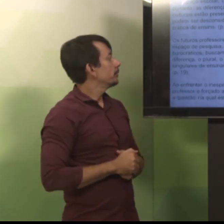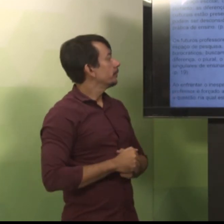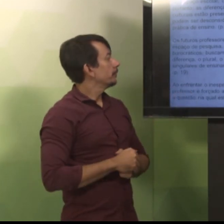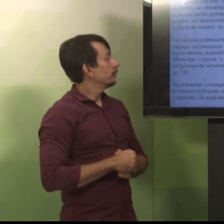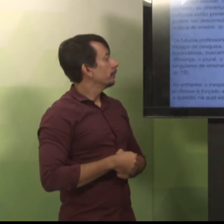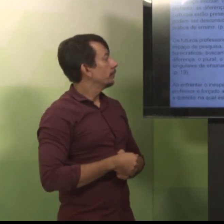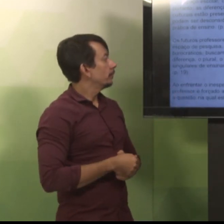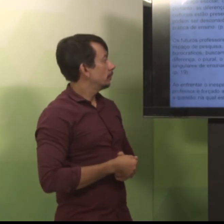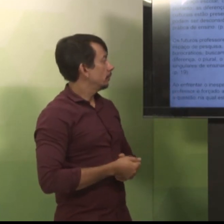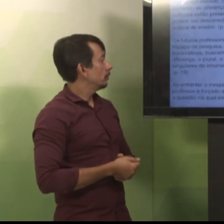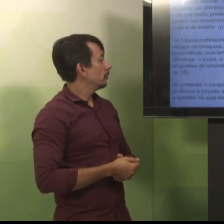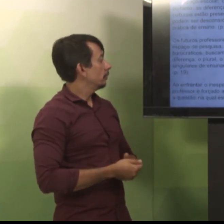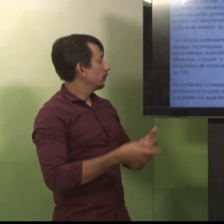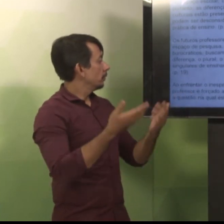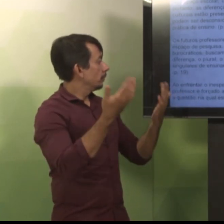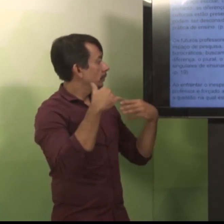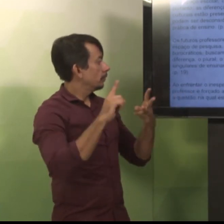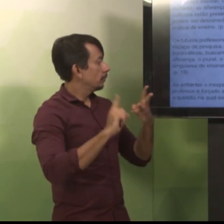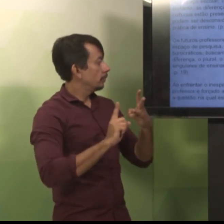de pesquisas. Terceiro,